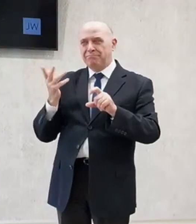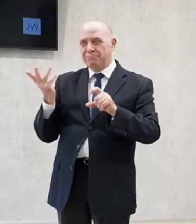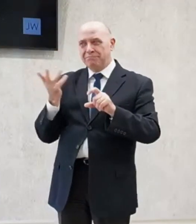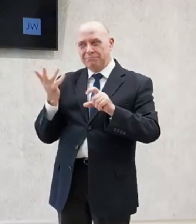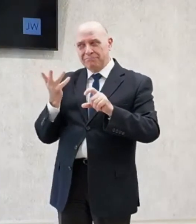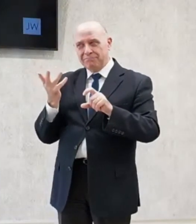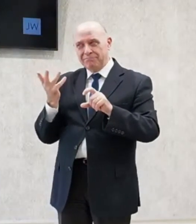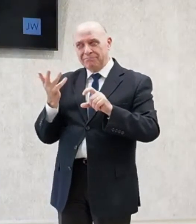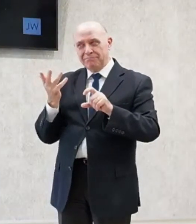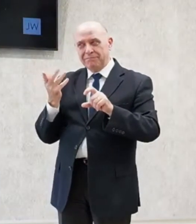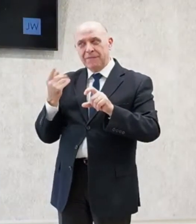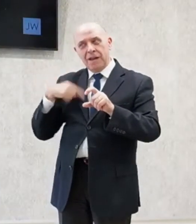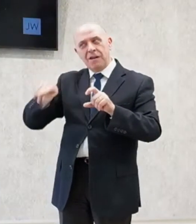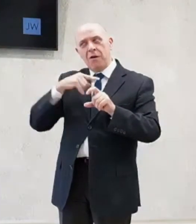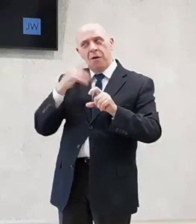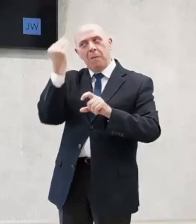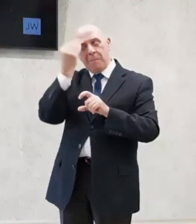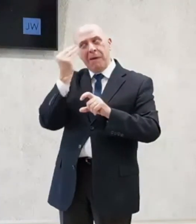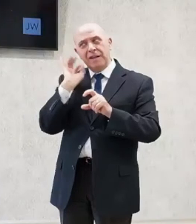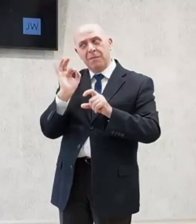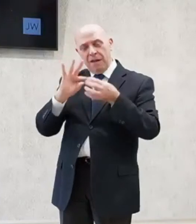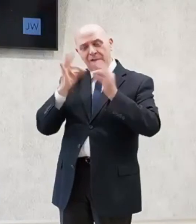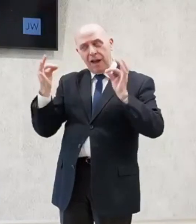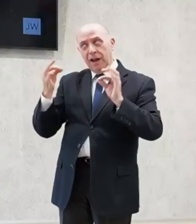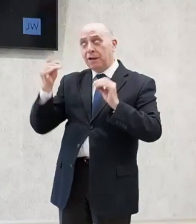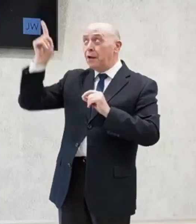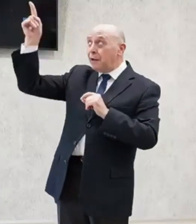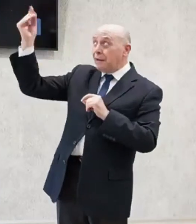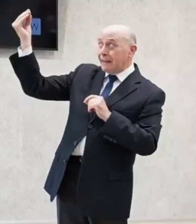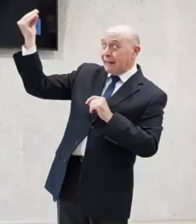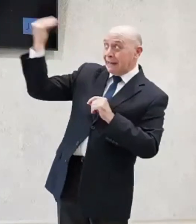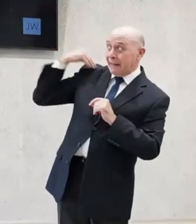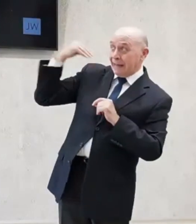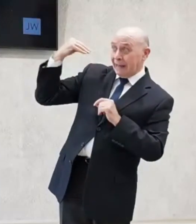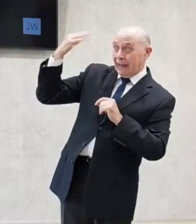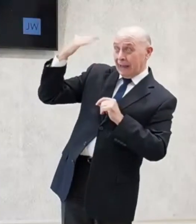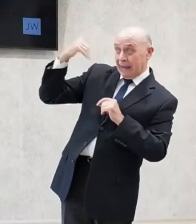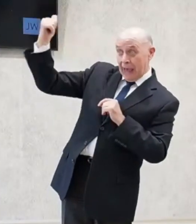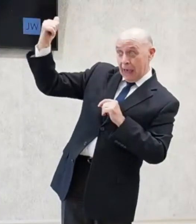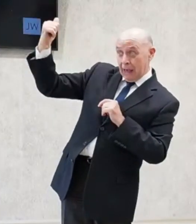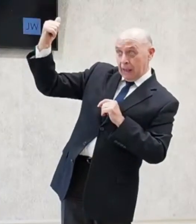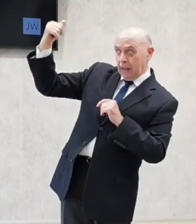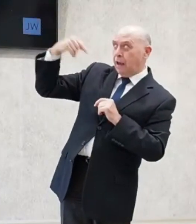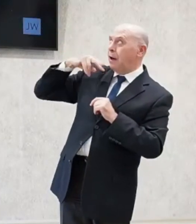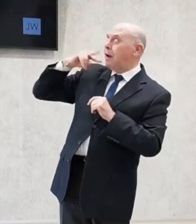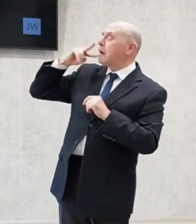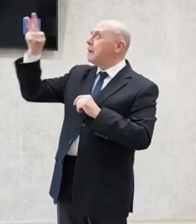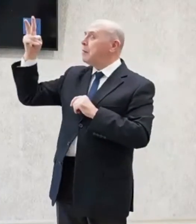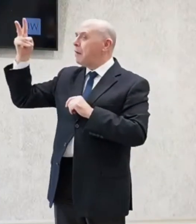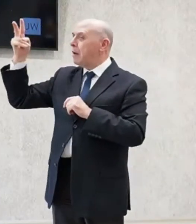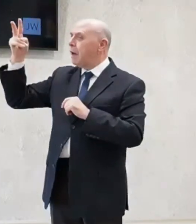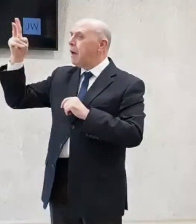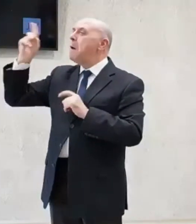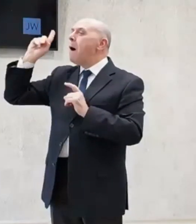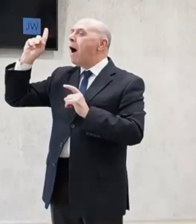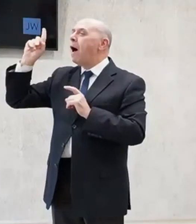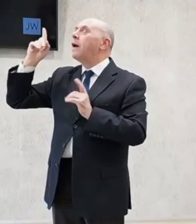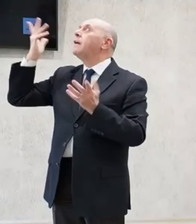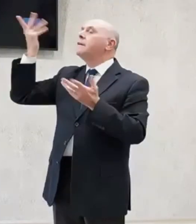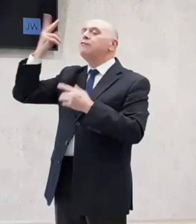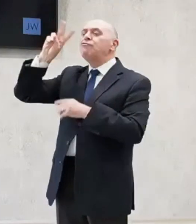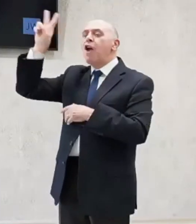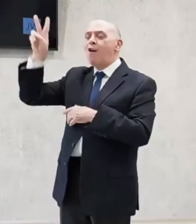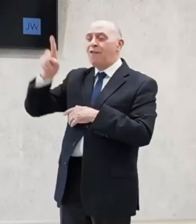E questa la repressione che vogliamo fare quando Geova chiamerà Lina e la